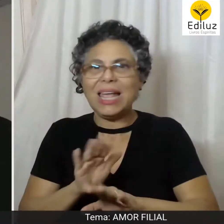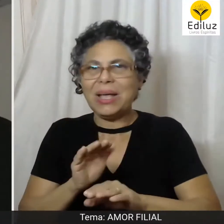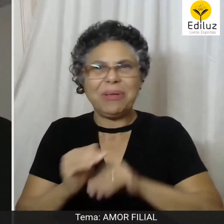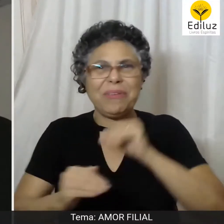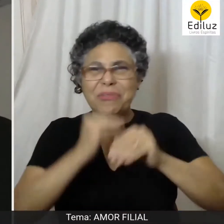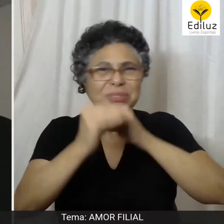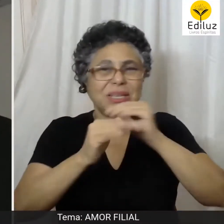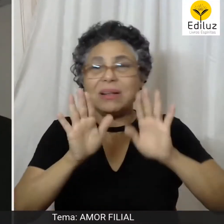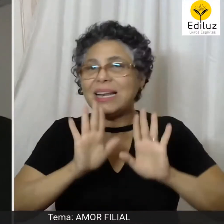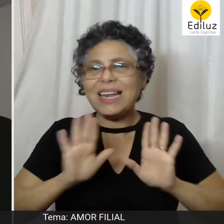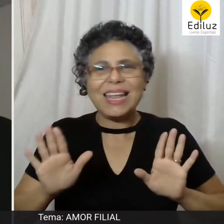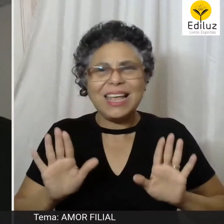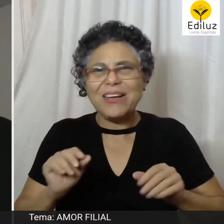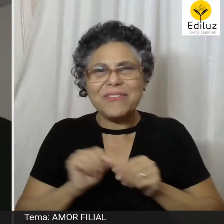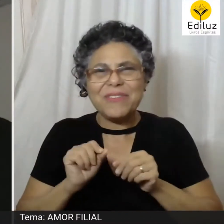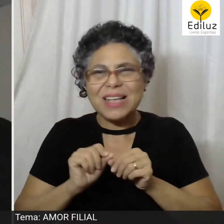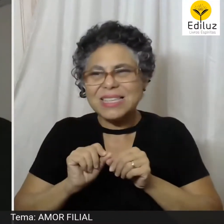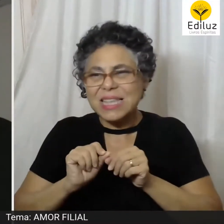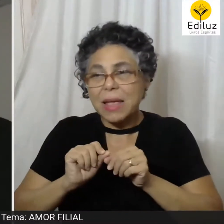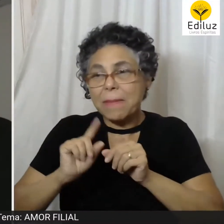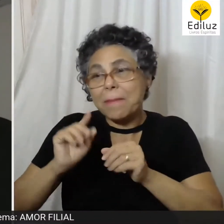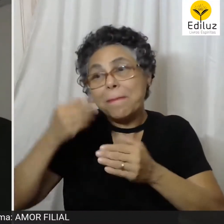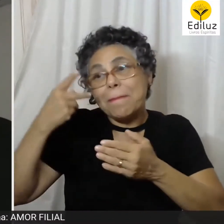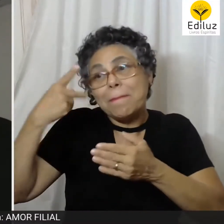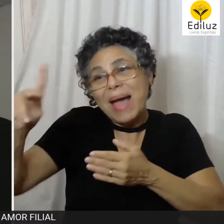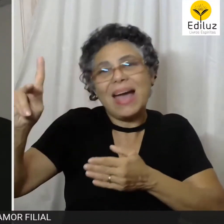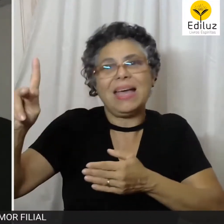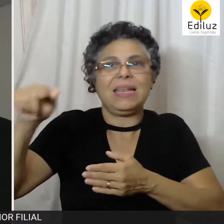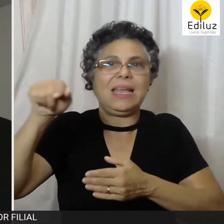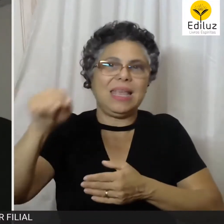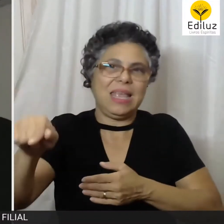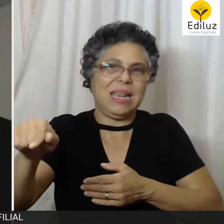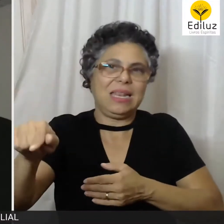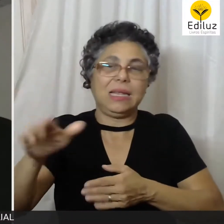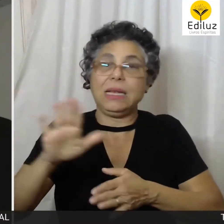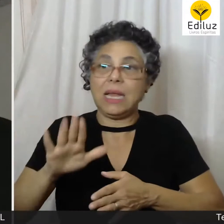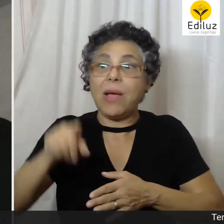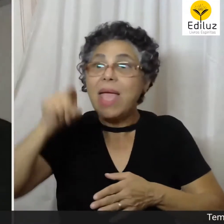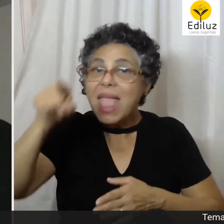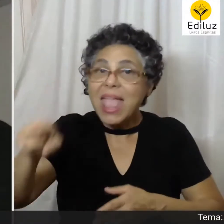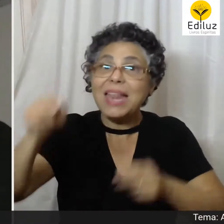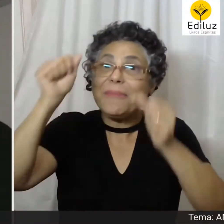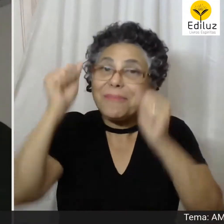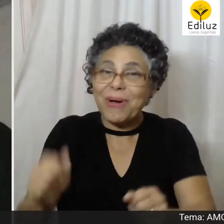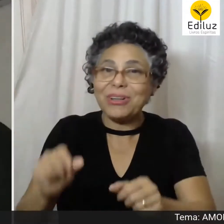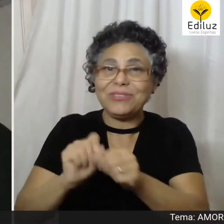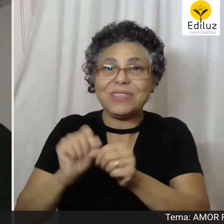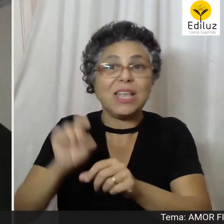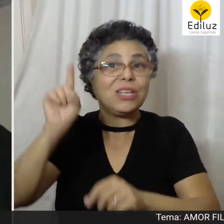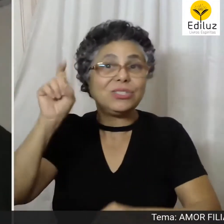evolutivo fazer pelo outro aquilo que o outro pode fazer por ele mesmo.